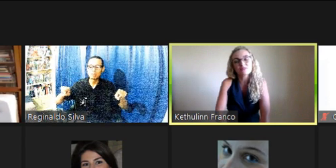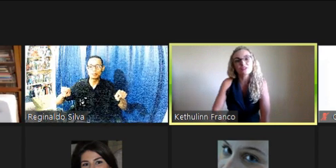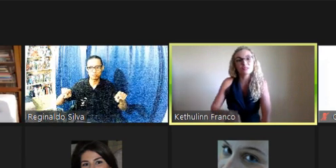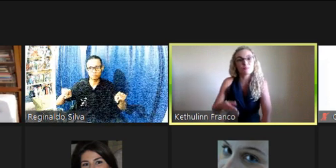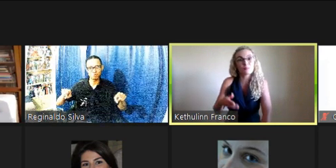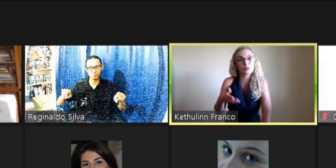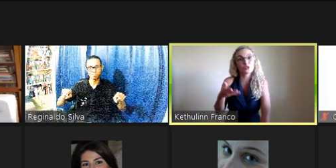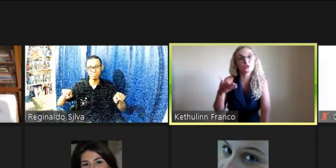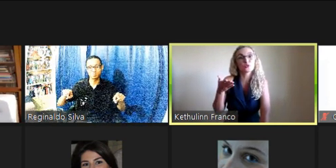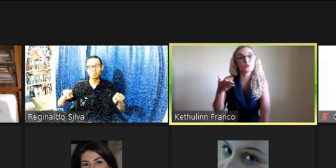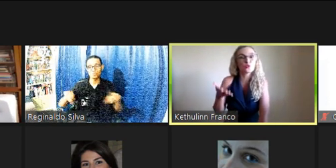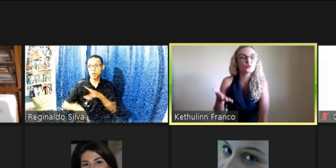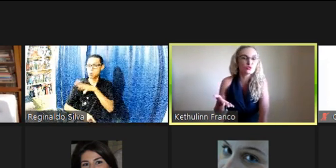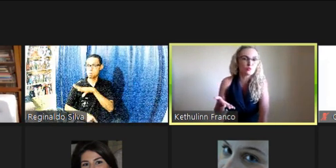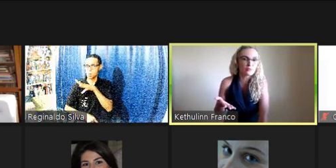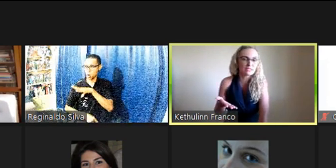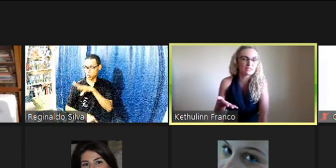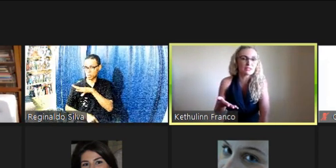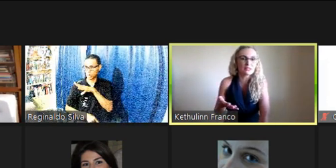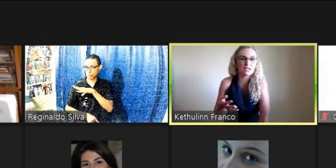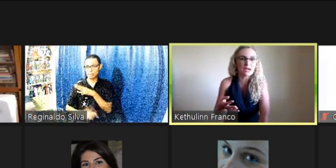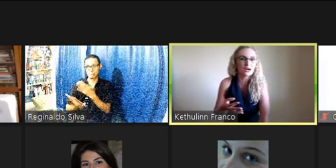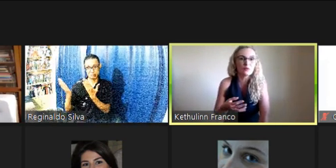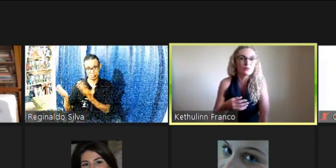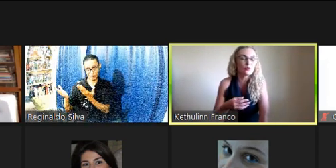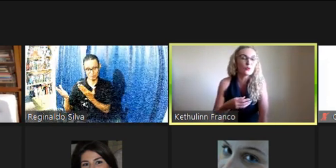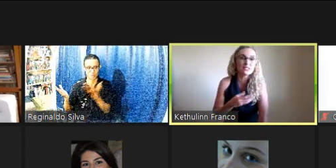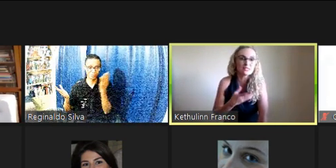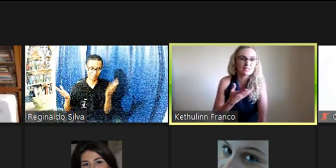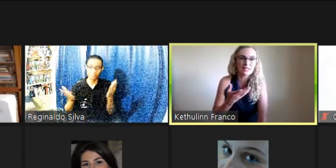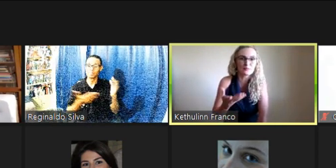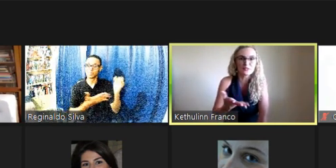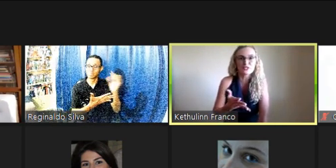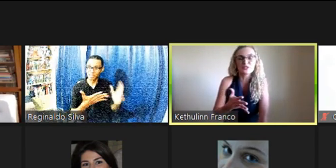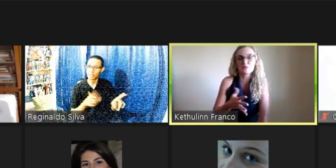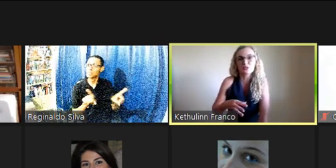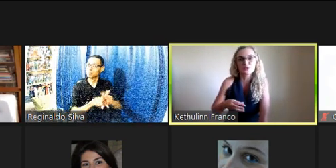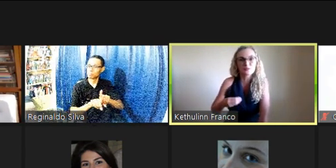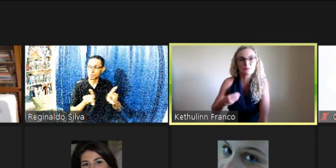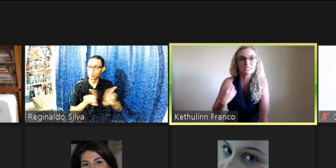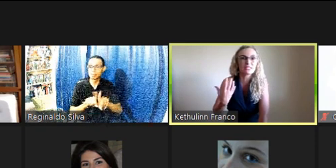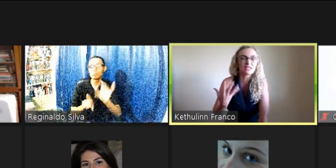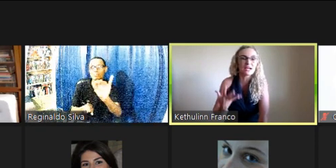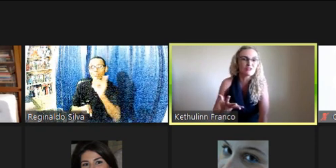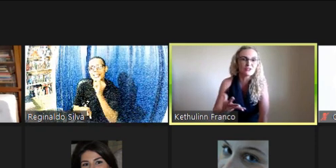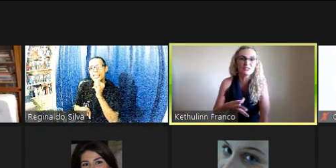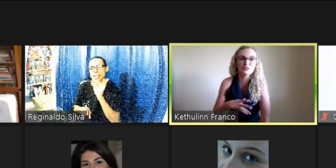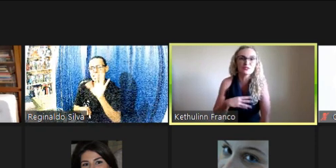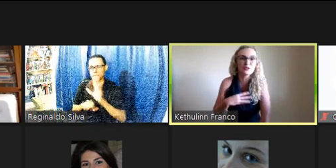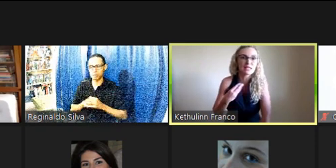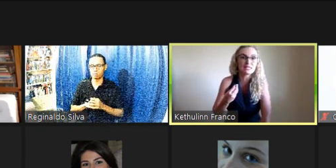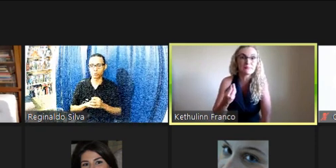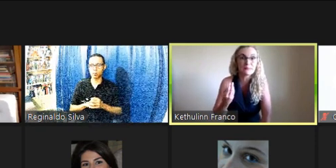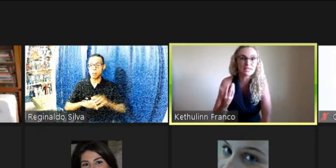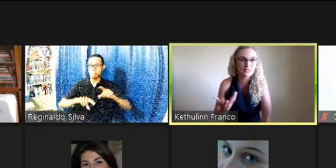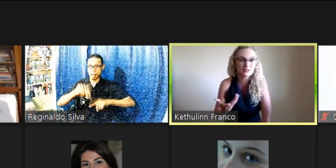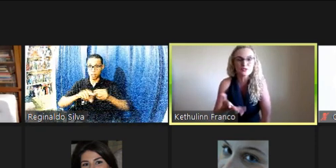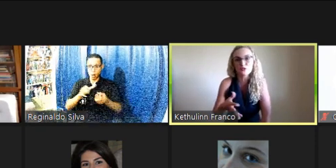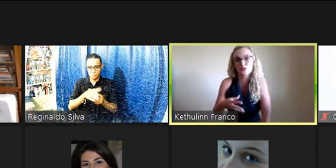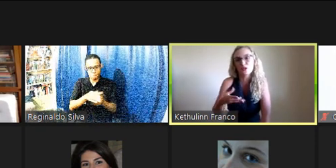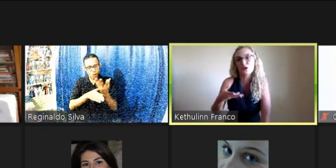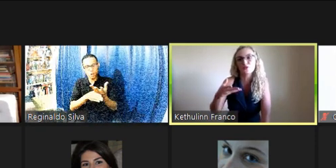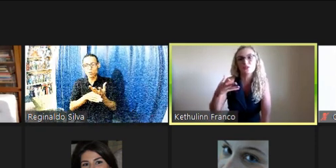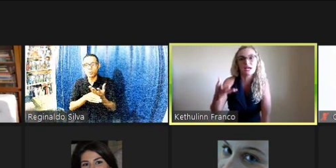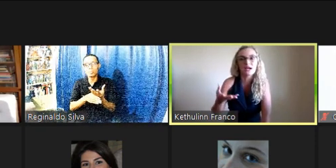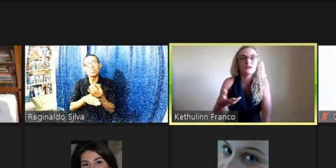Na Libras nós também temos, né? Então, às vezes você produz um material, um exemplo, a gente produz um material falando sobre alimentos,